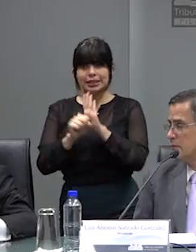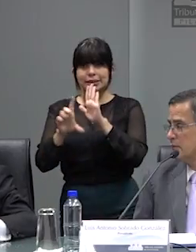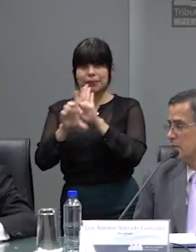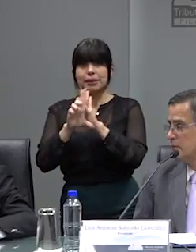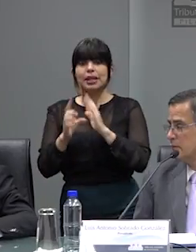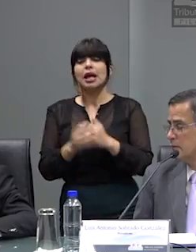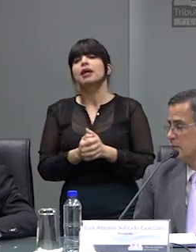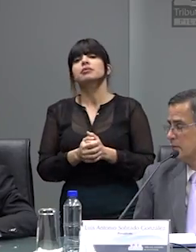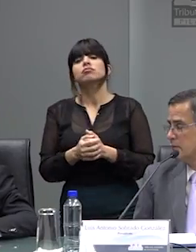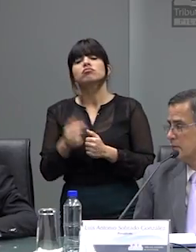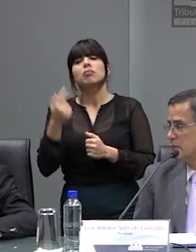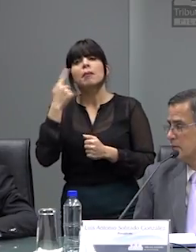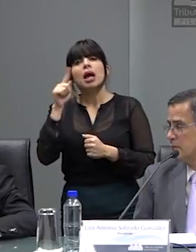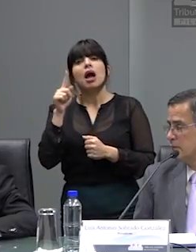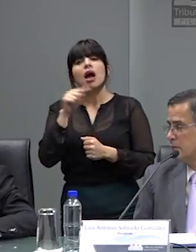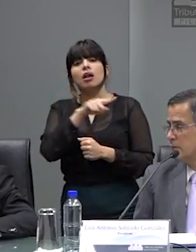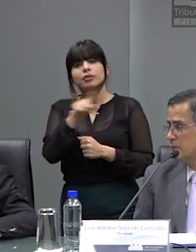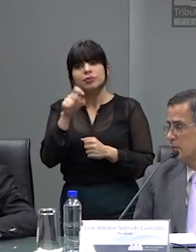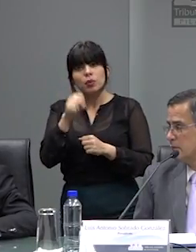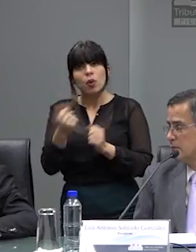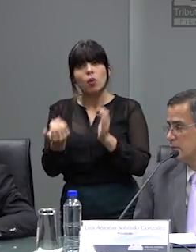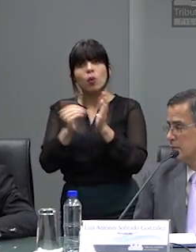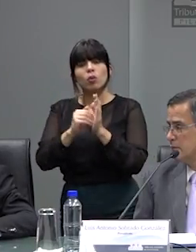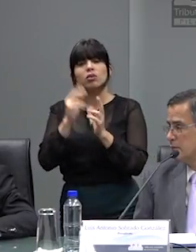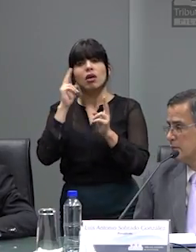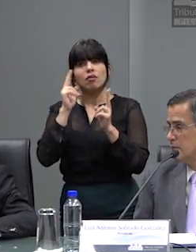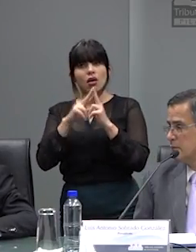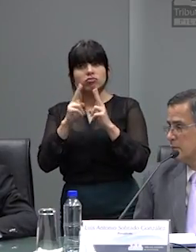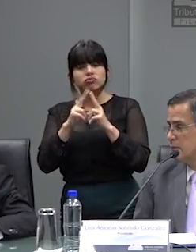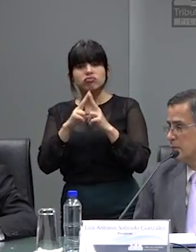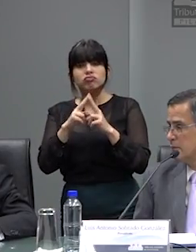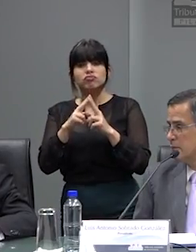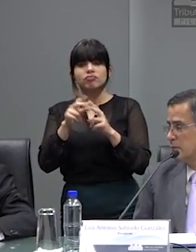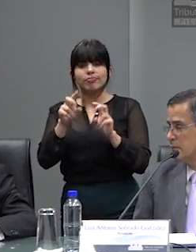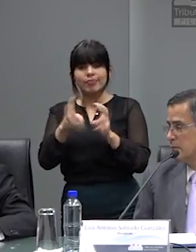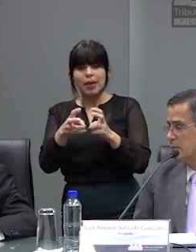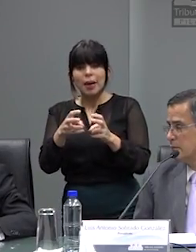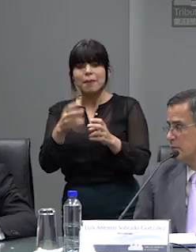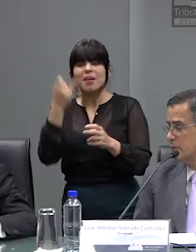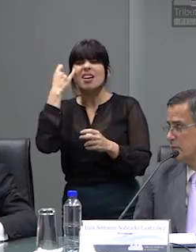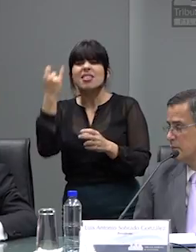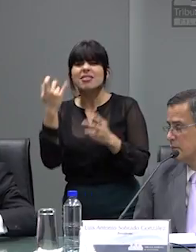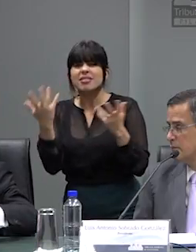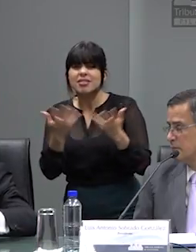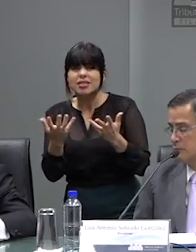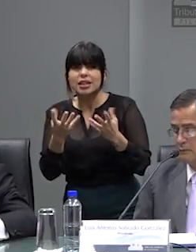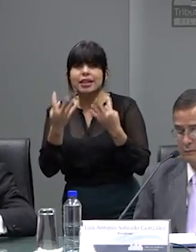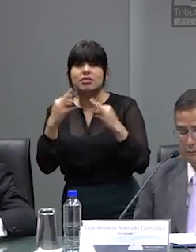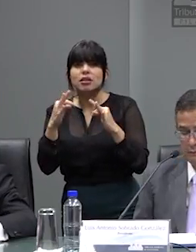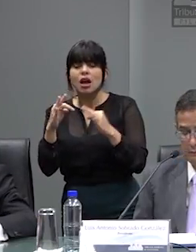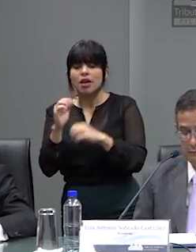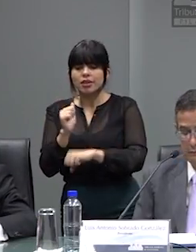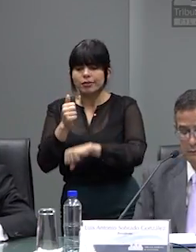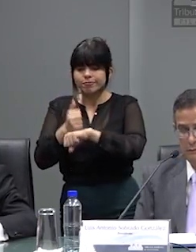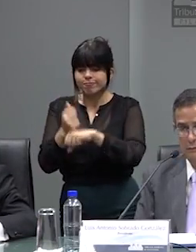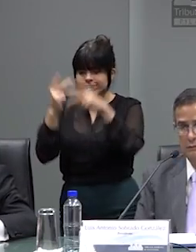Legislativa para que se conozca nuevamente, y la idea es tratar de tener conformado un presupuesto para